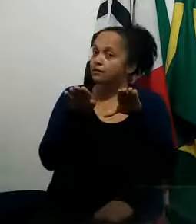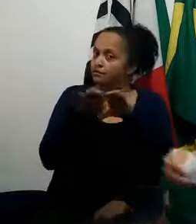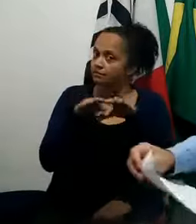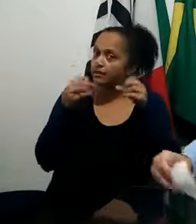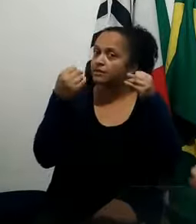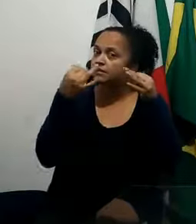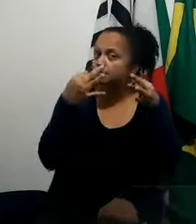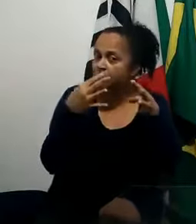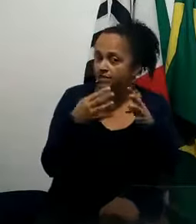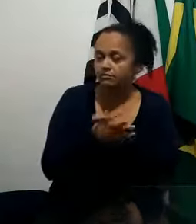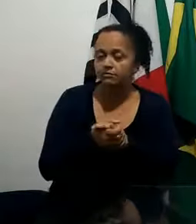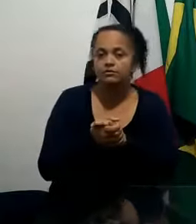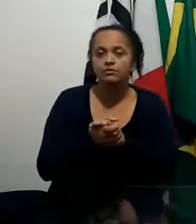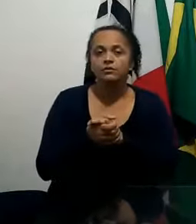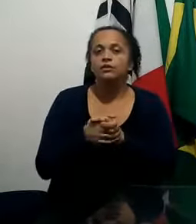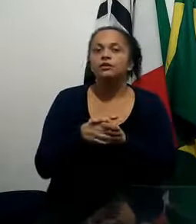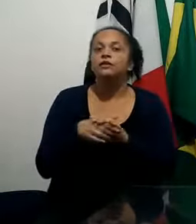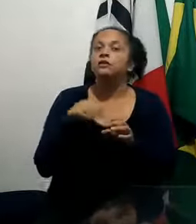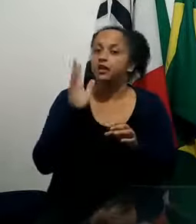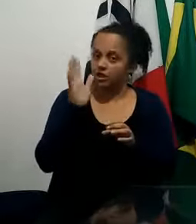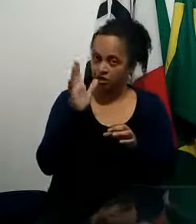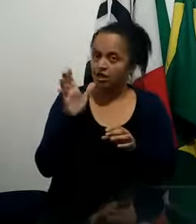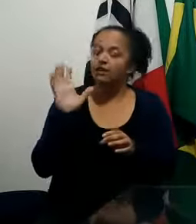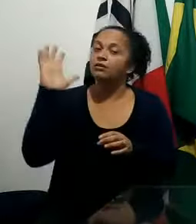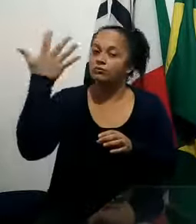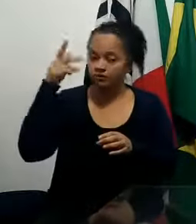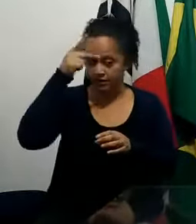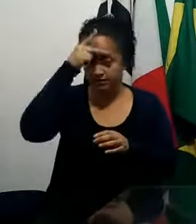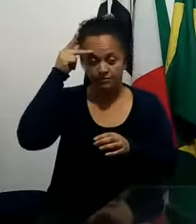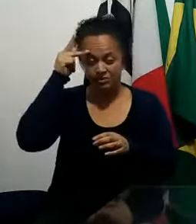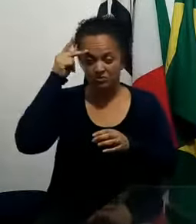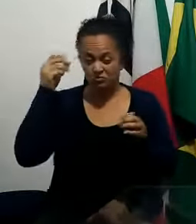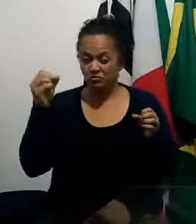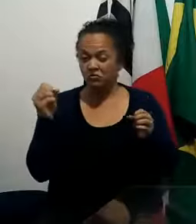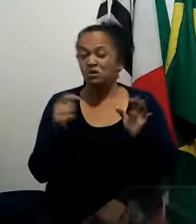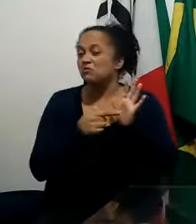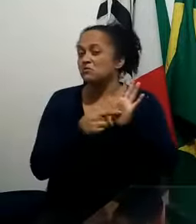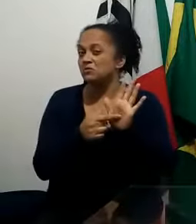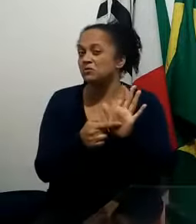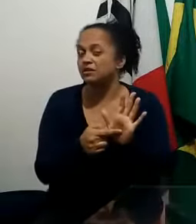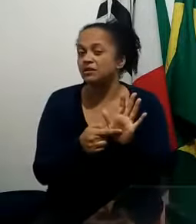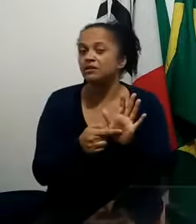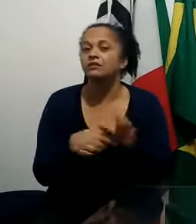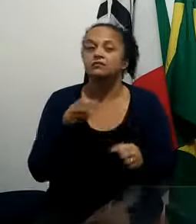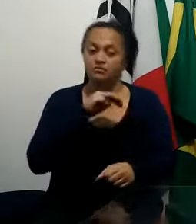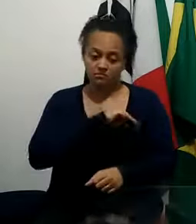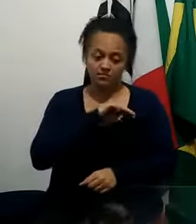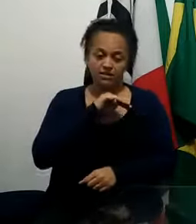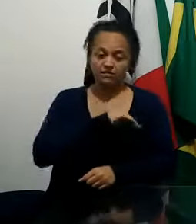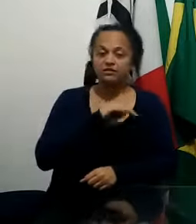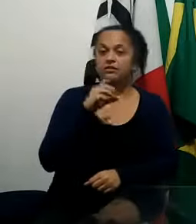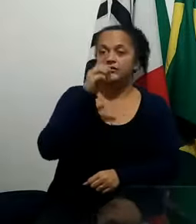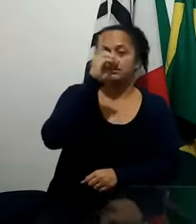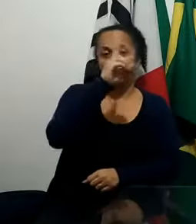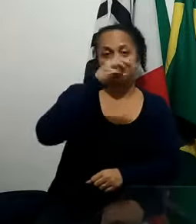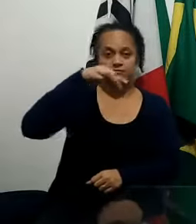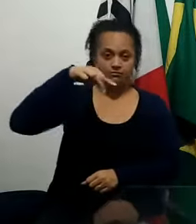os sinais que antecedem o arrebatamento, né? Com base em Mateus,